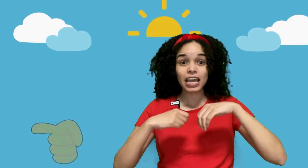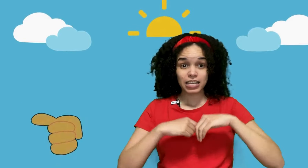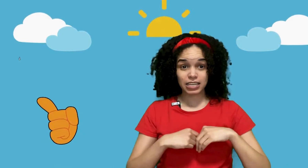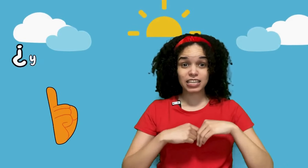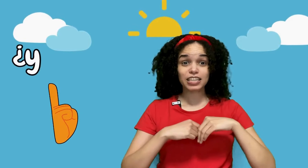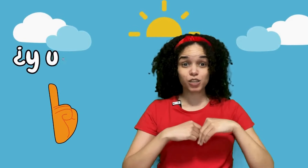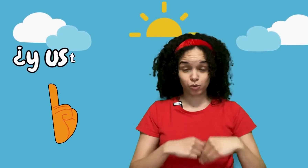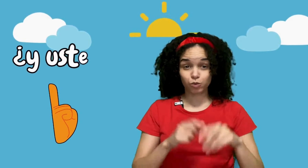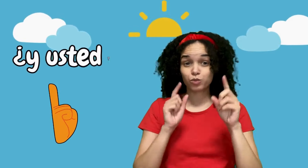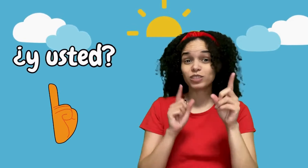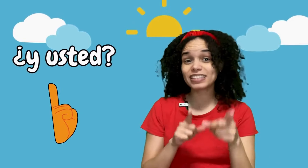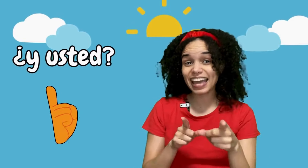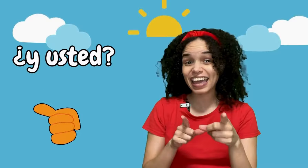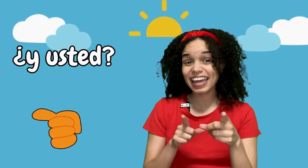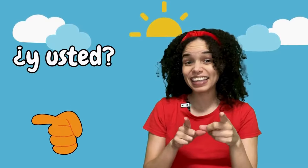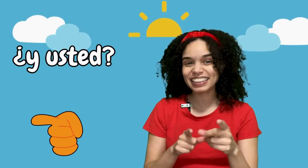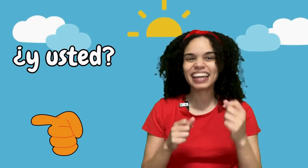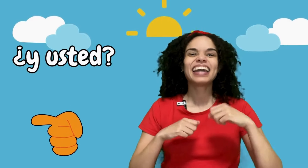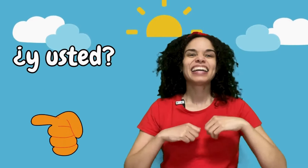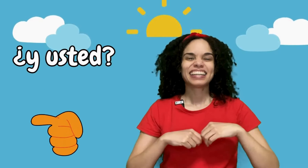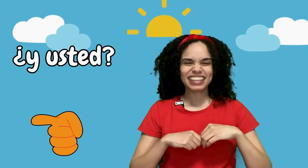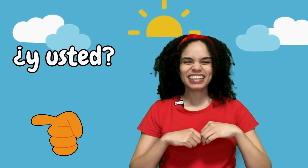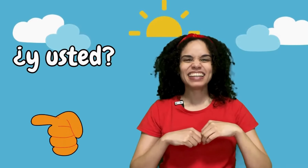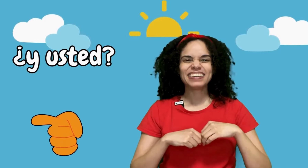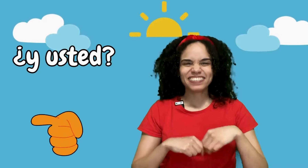y usted y